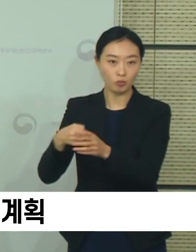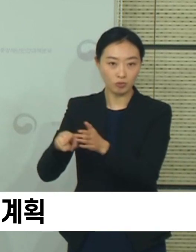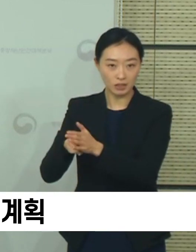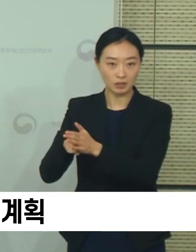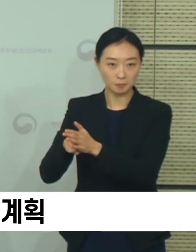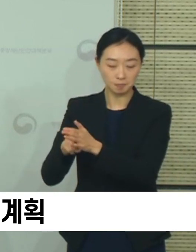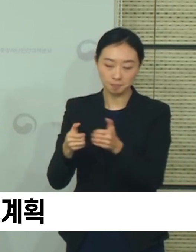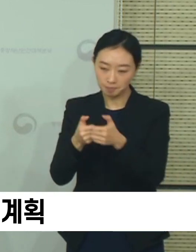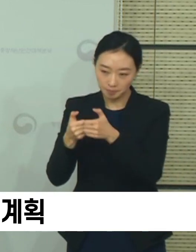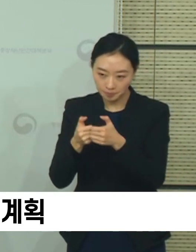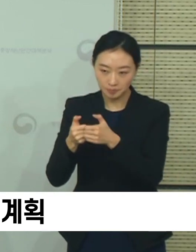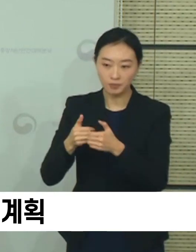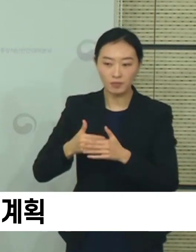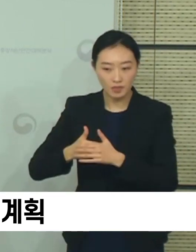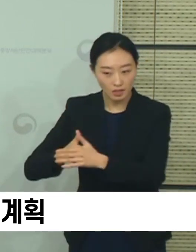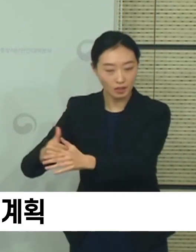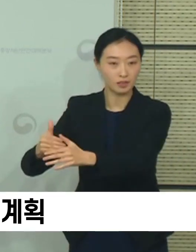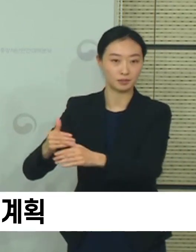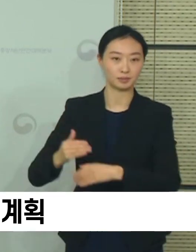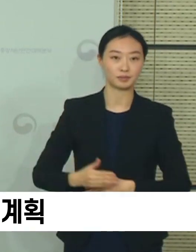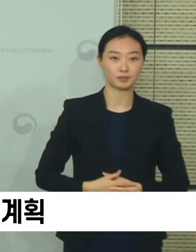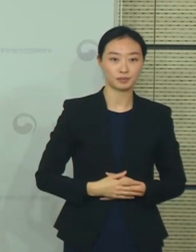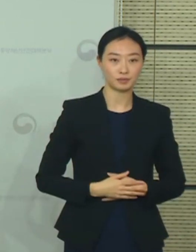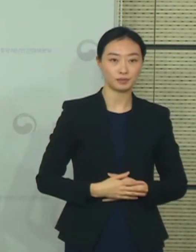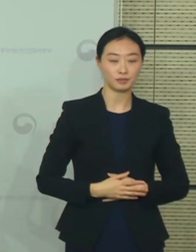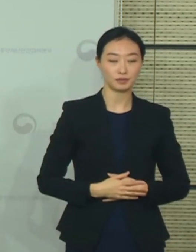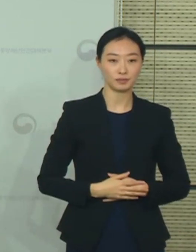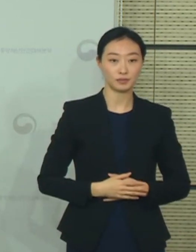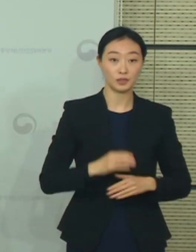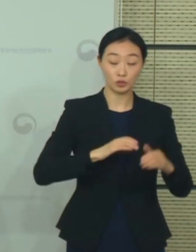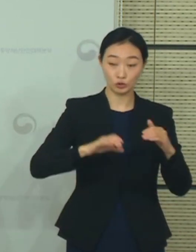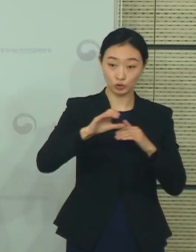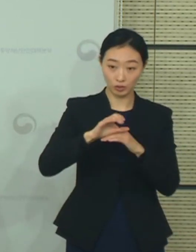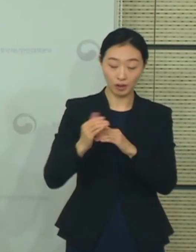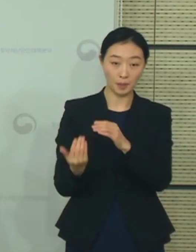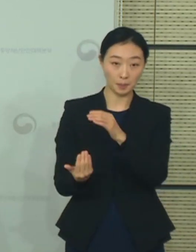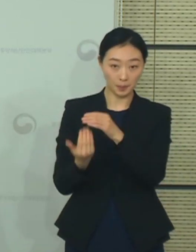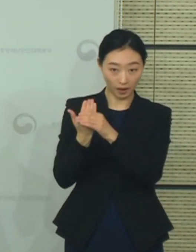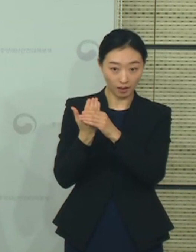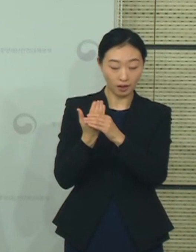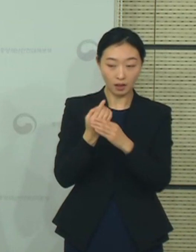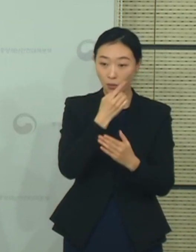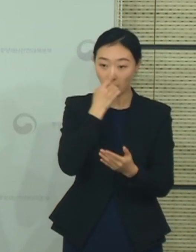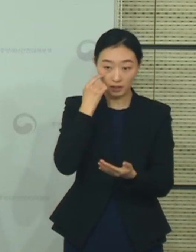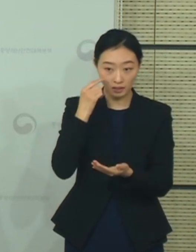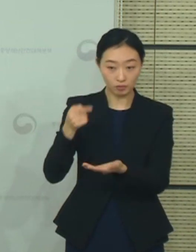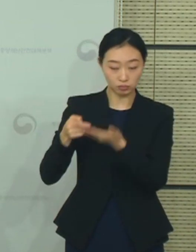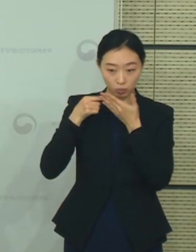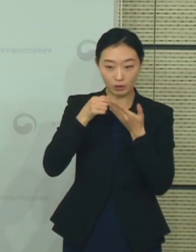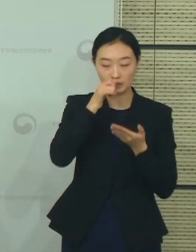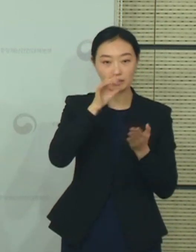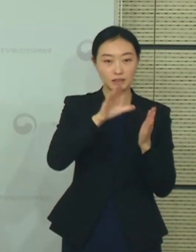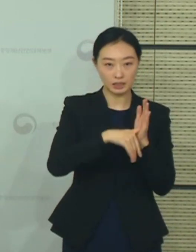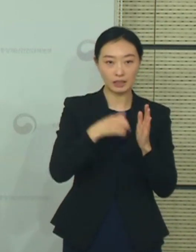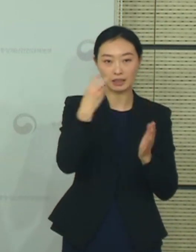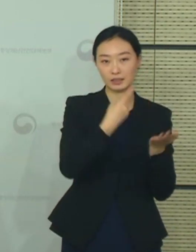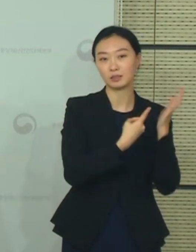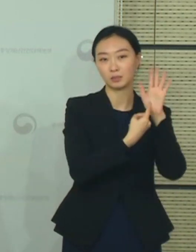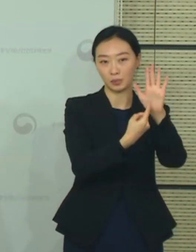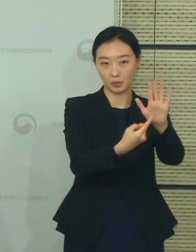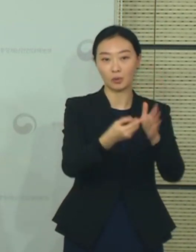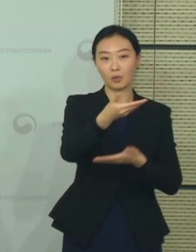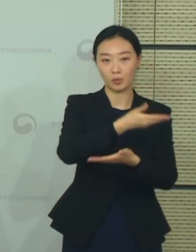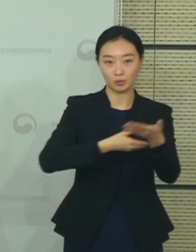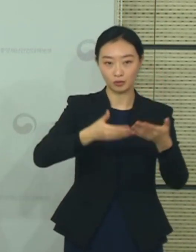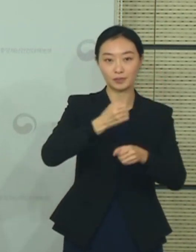계속 논의를 하고 진행을 하고 있습니다. 추가적인 사항이 좀 더 확인이 되면 그 부분 말씀드리도록